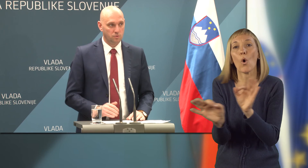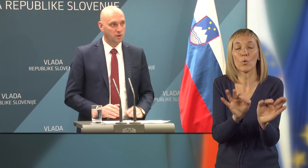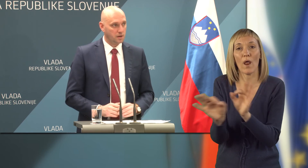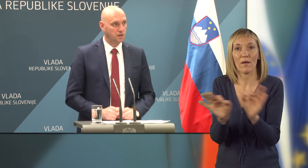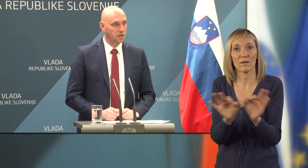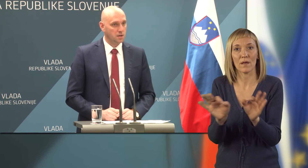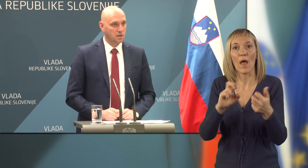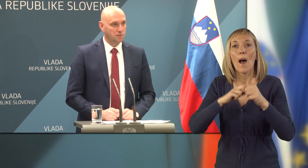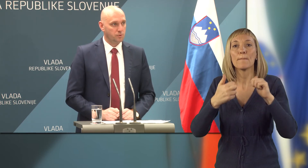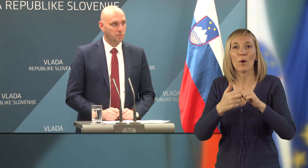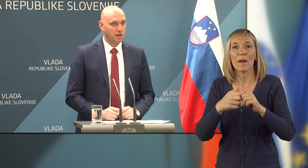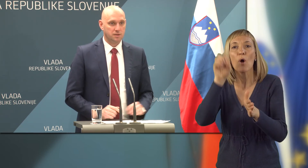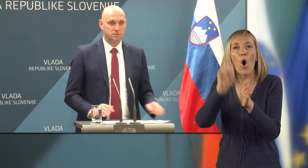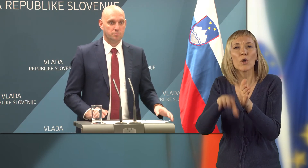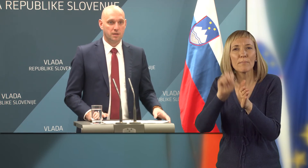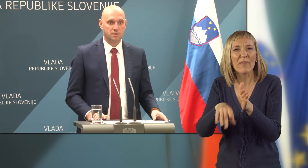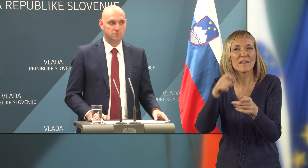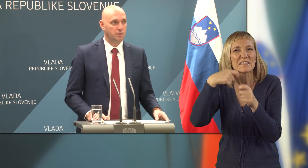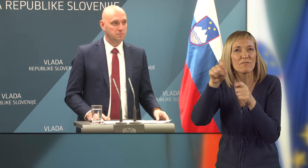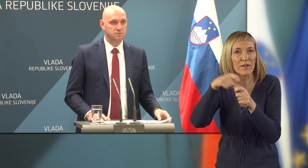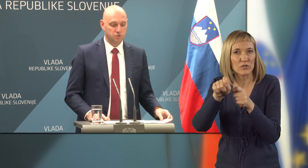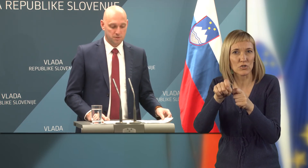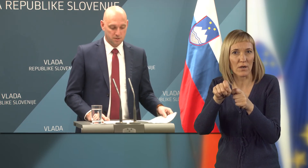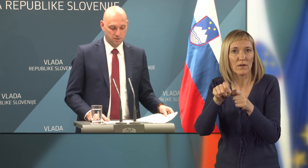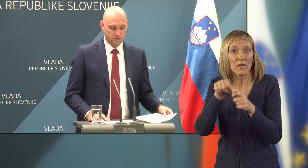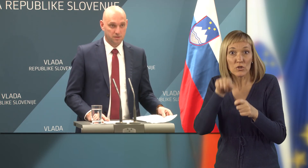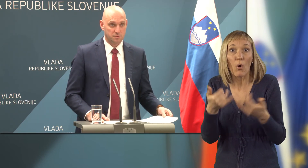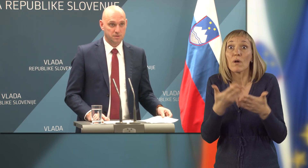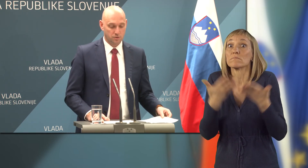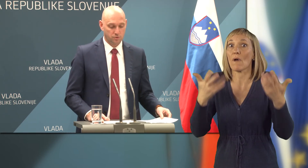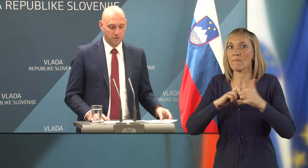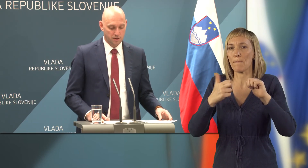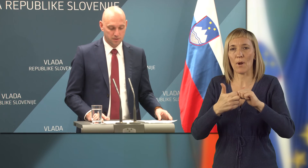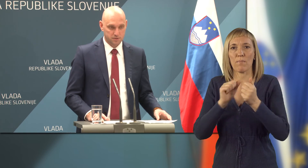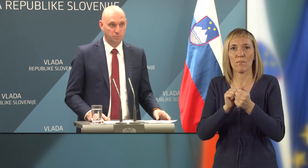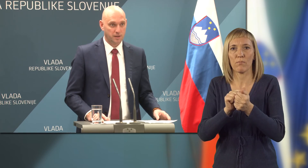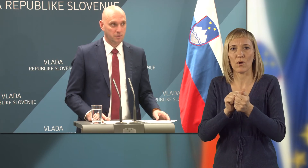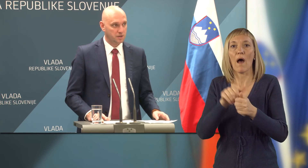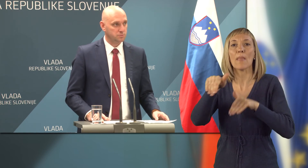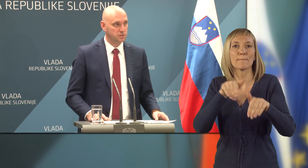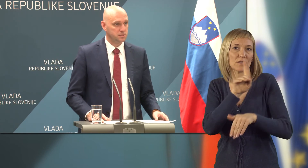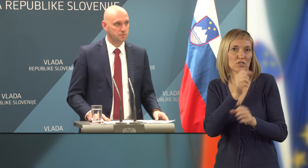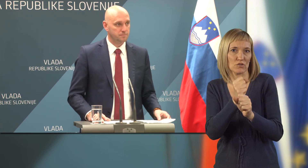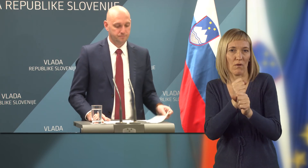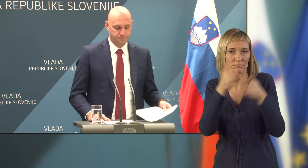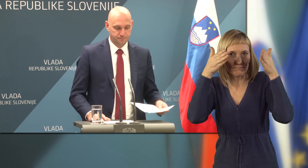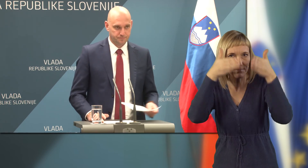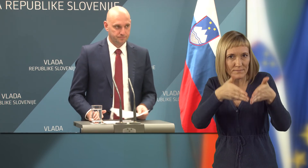korakov urejanja problematike z odpadki in z odpadnimi svečami, s katerimi se trenutno najbolj spopadamo na našem